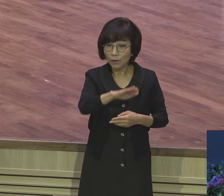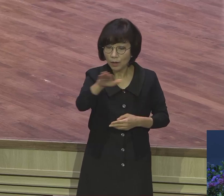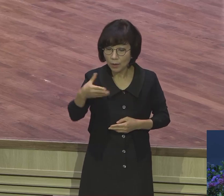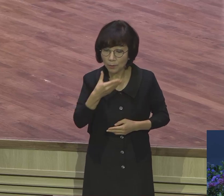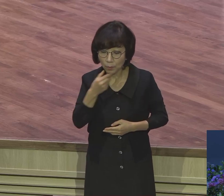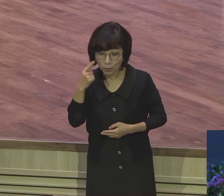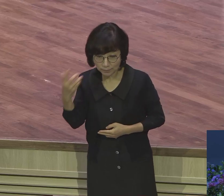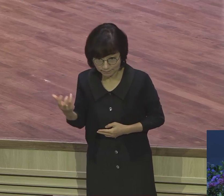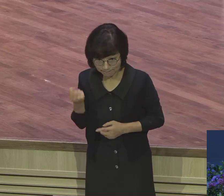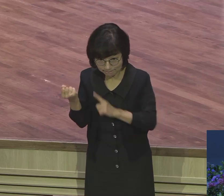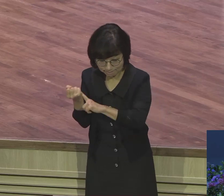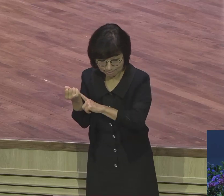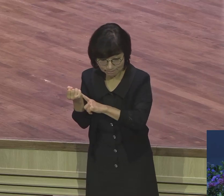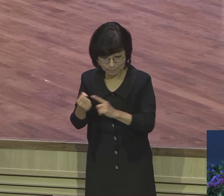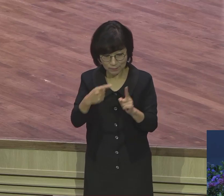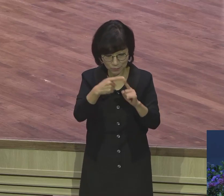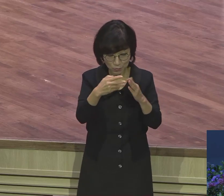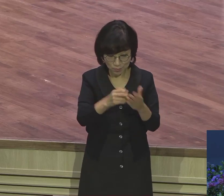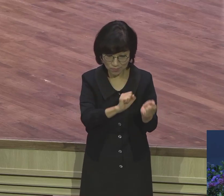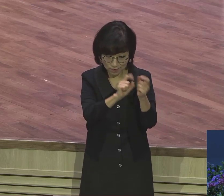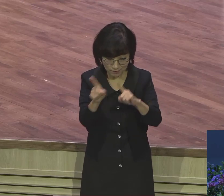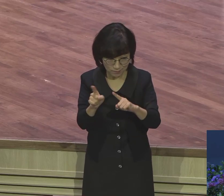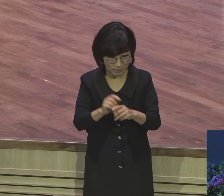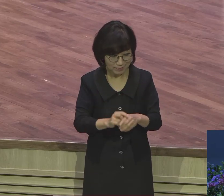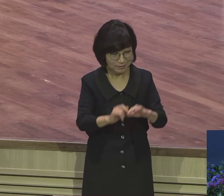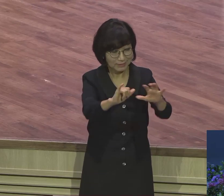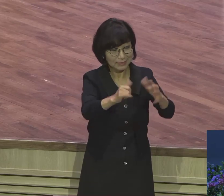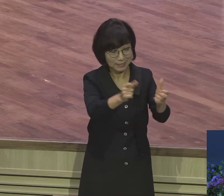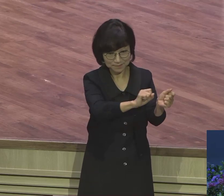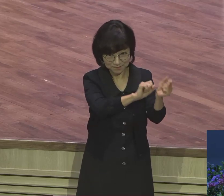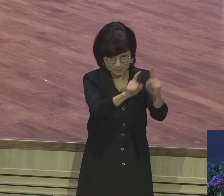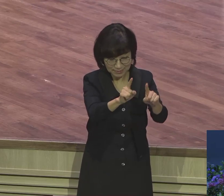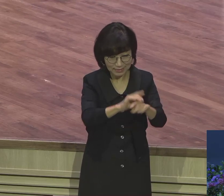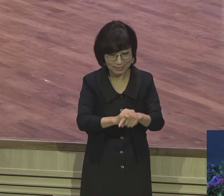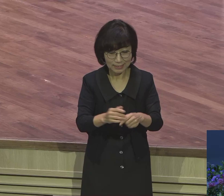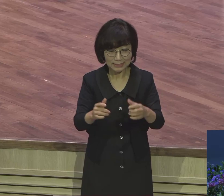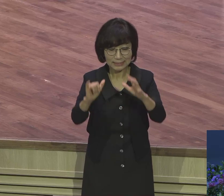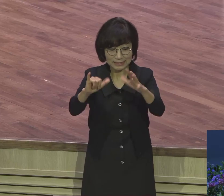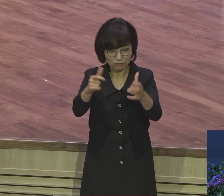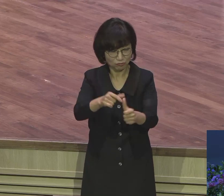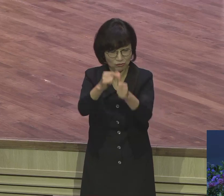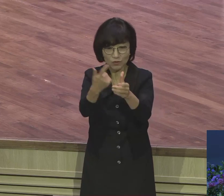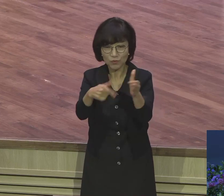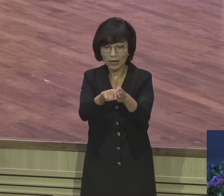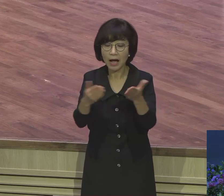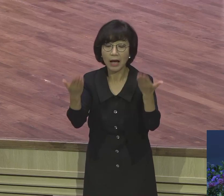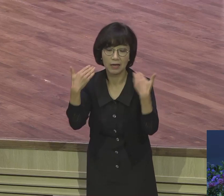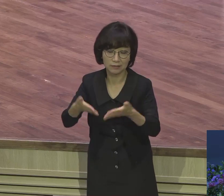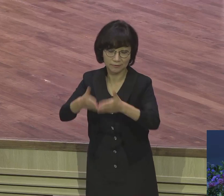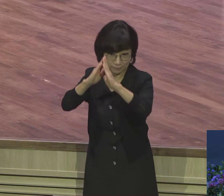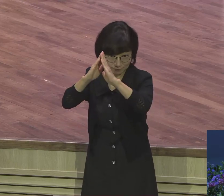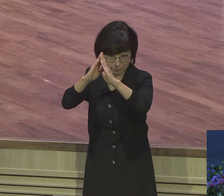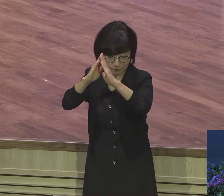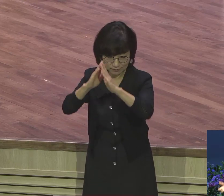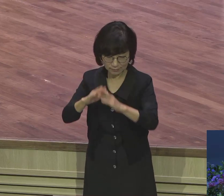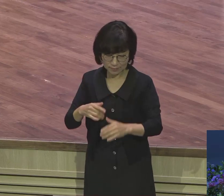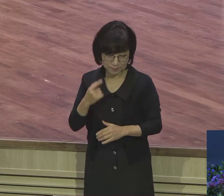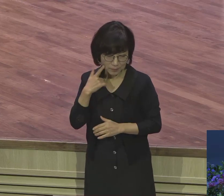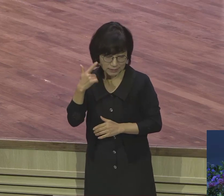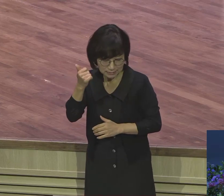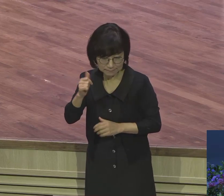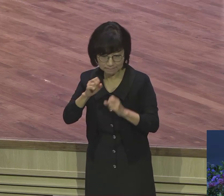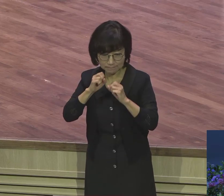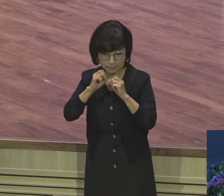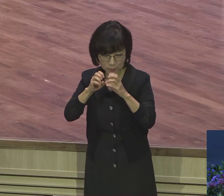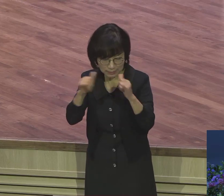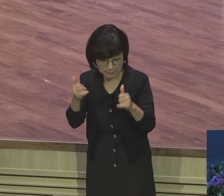세상살릴 현장살릴 학교 세워서 목회사 만들고 전두산 만드는 것이 이제 남은 우리